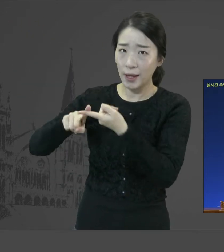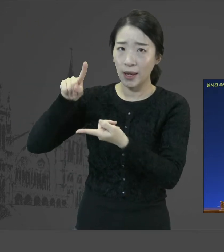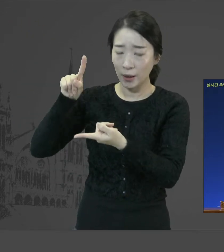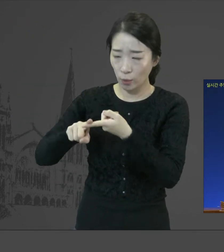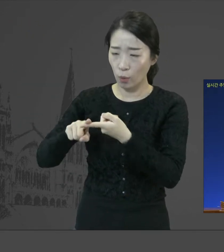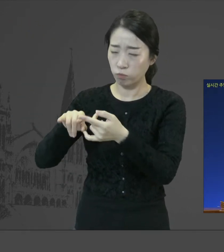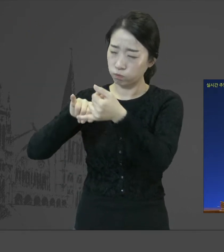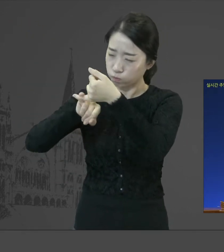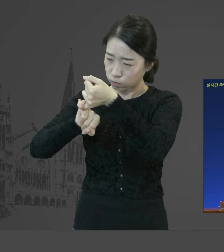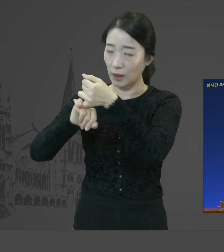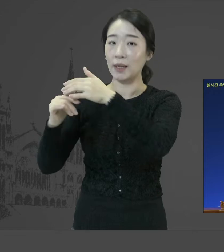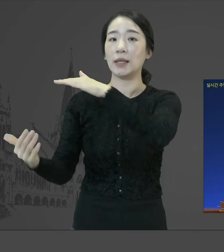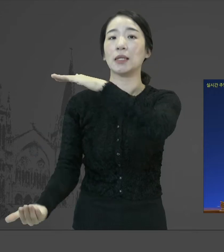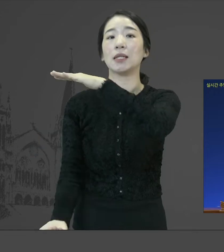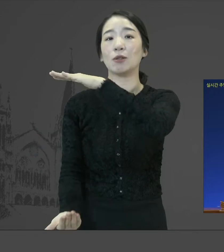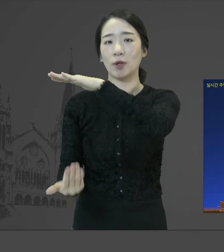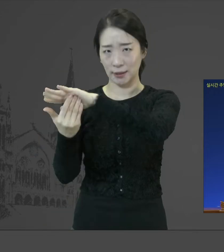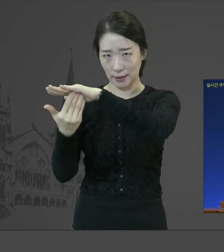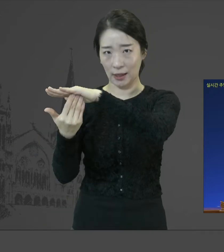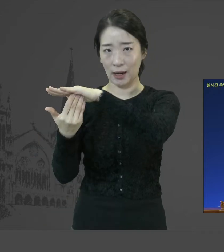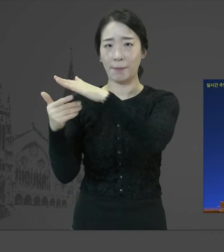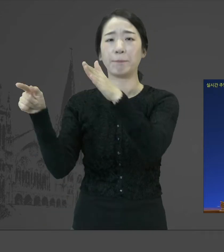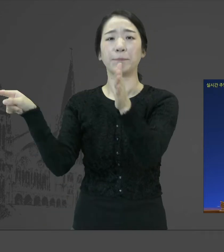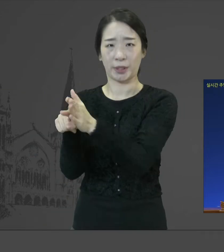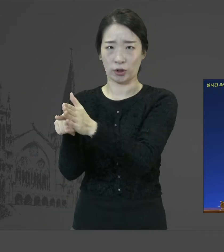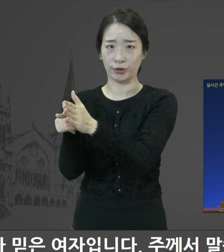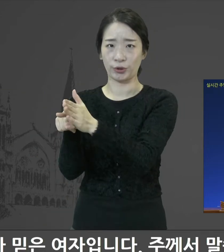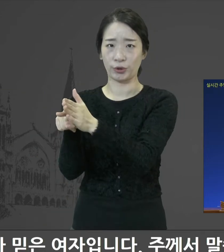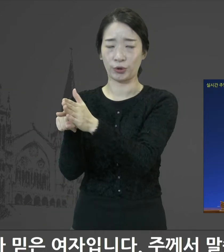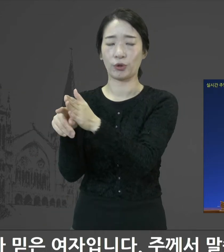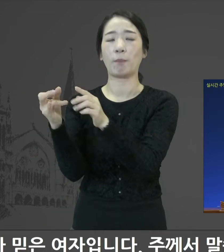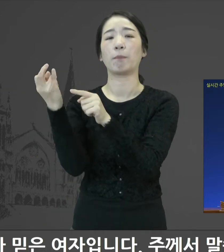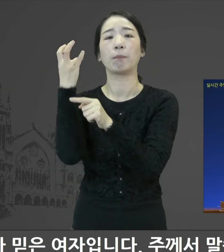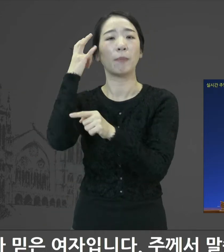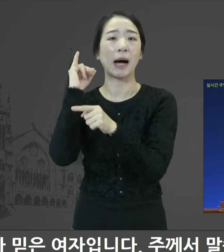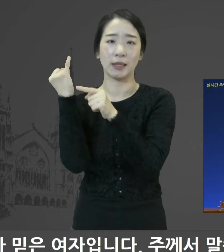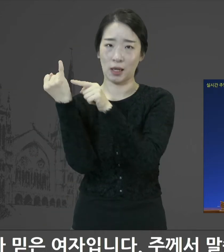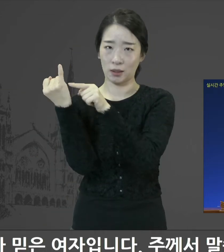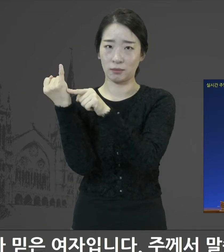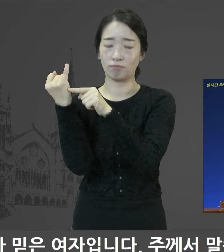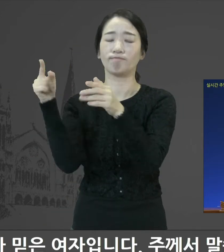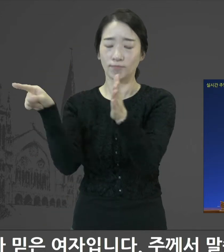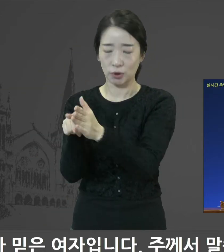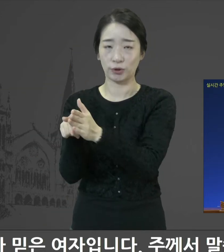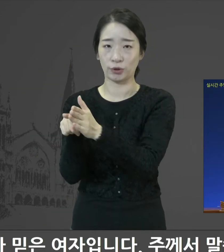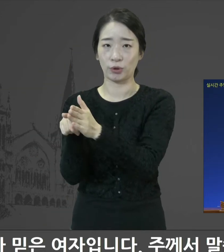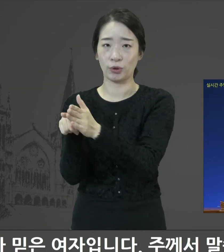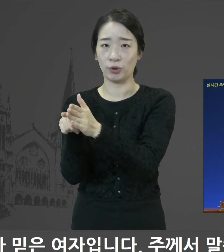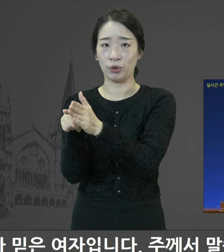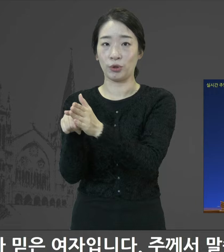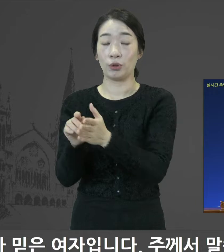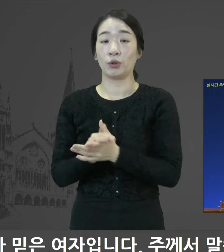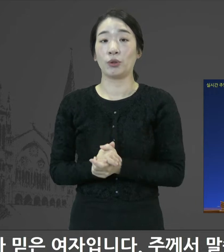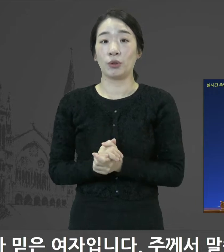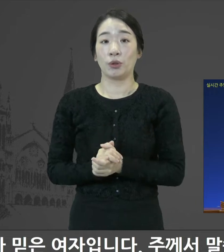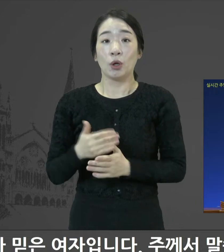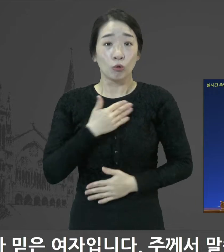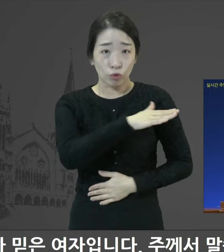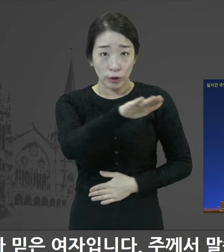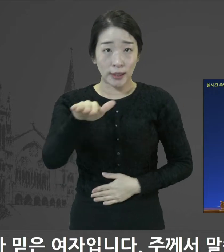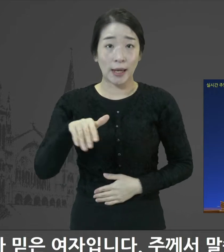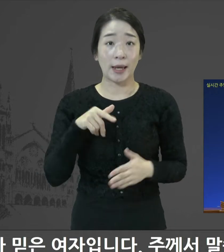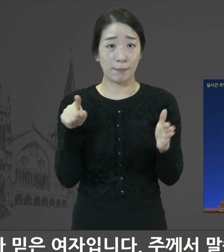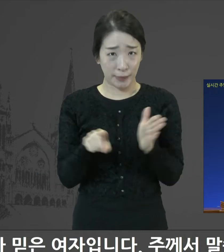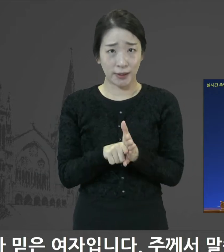것이 반드시 이루어지리라, 이렇게 믿었다는 겁니다. 여러분, 우리의